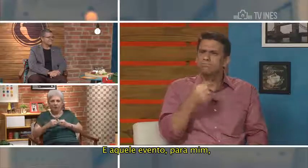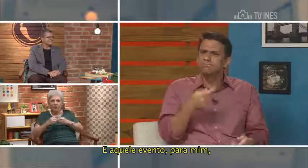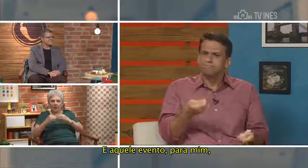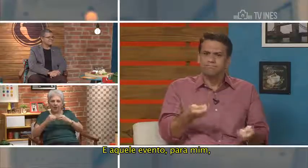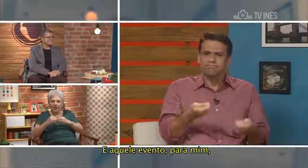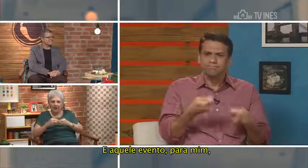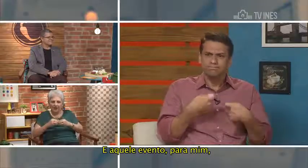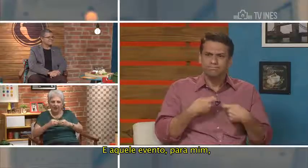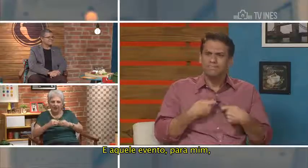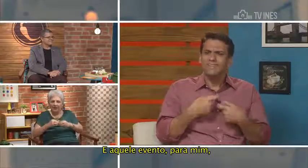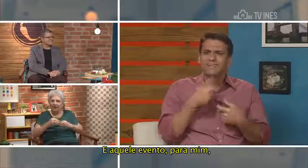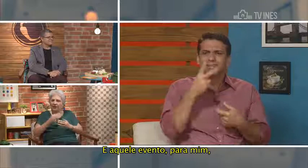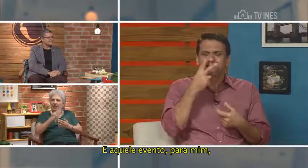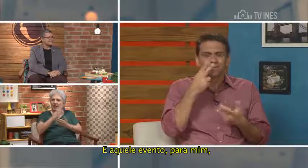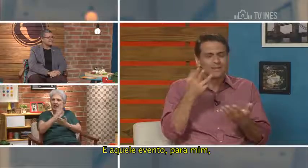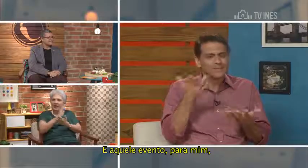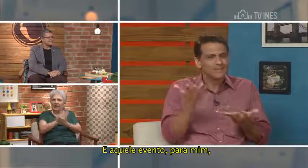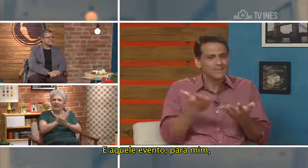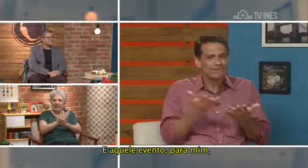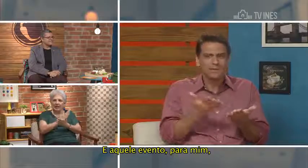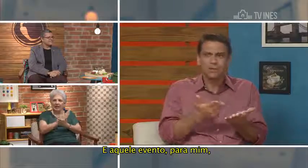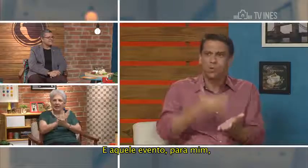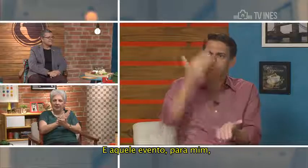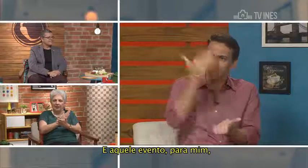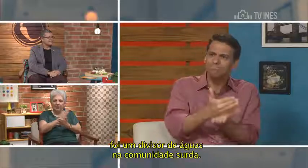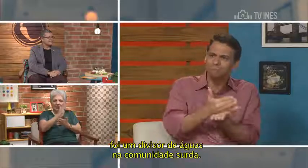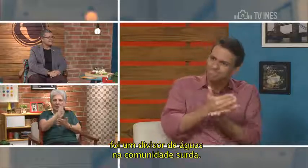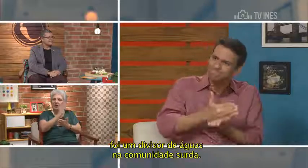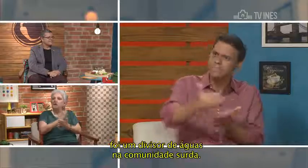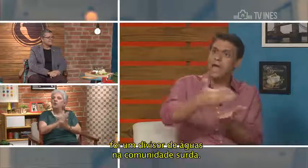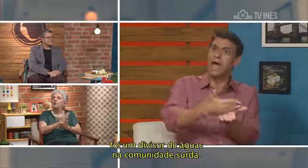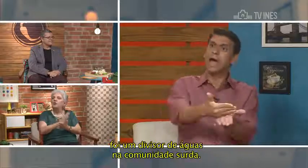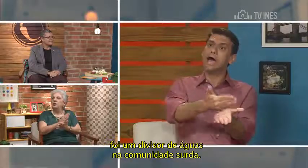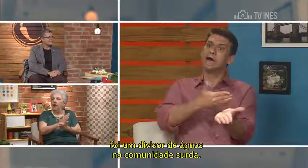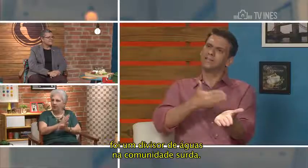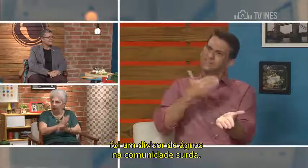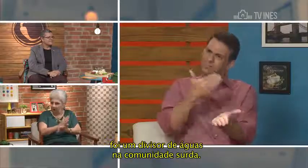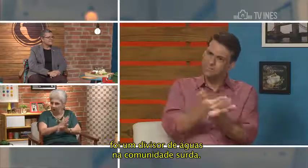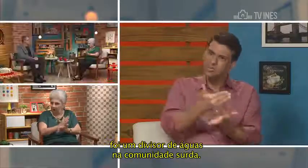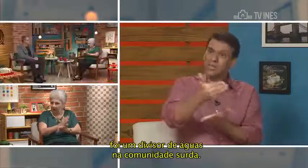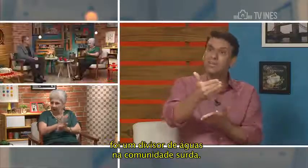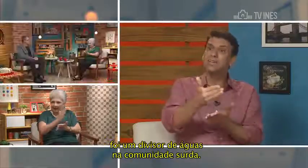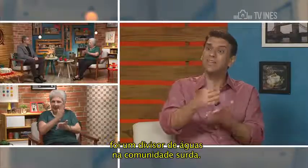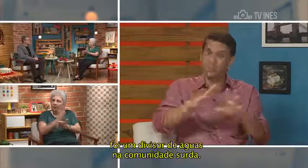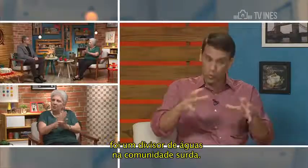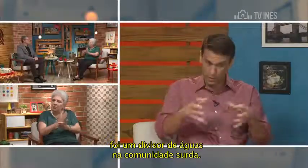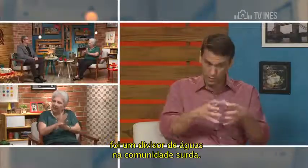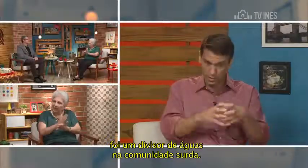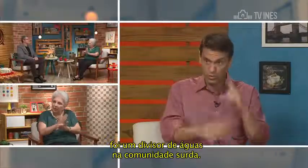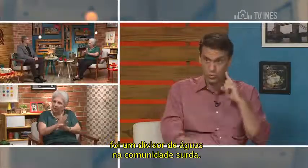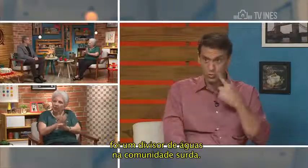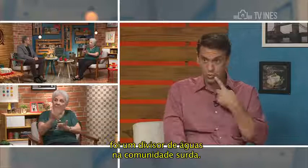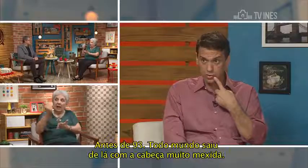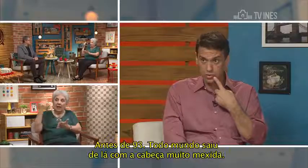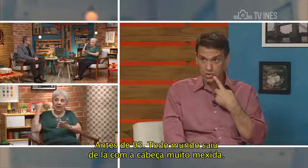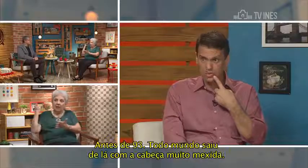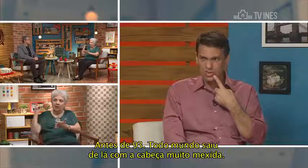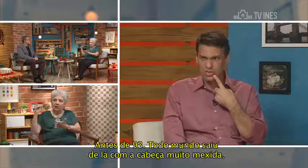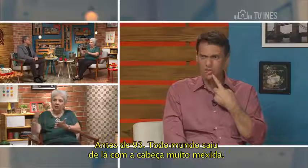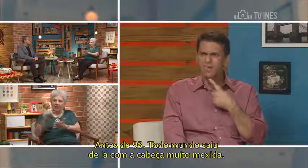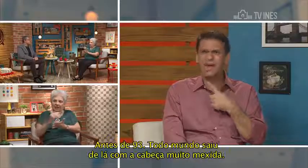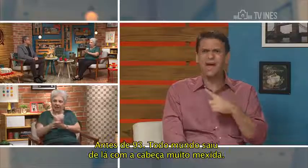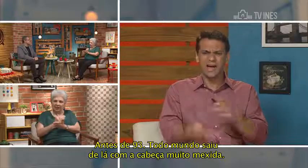Foi um evento Assim de Que Foi um divisor De águas Na comunidade surda